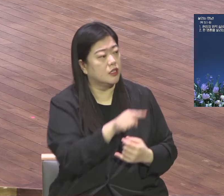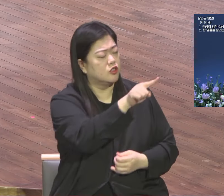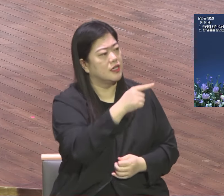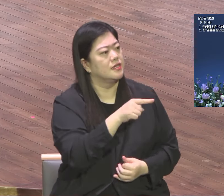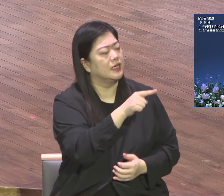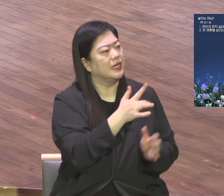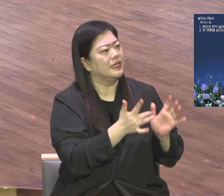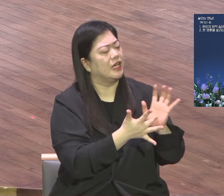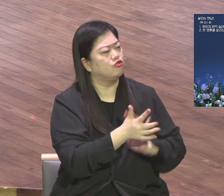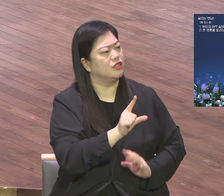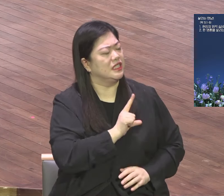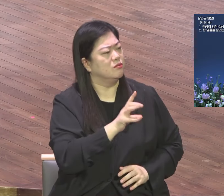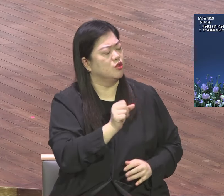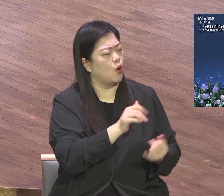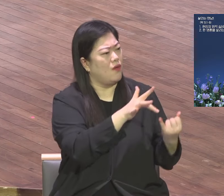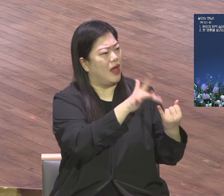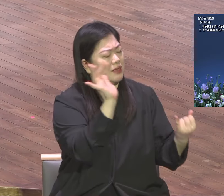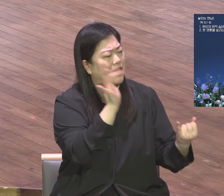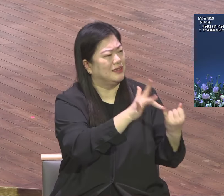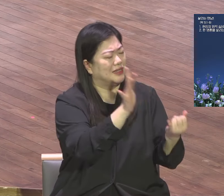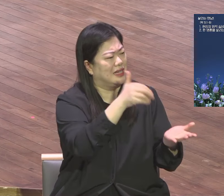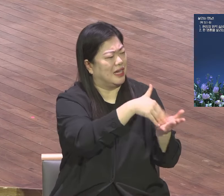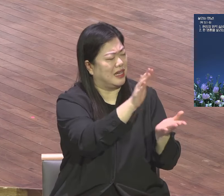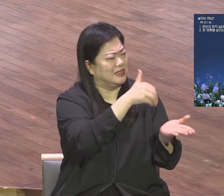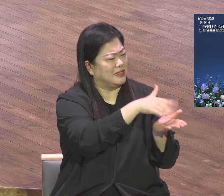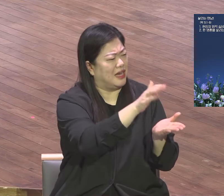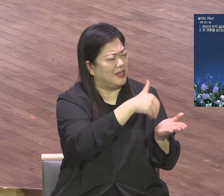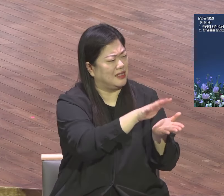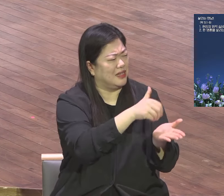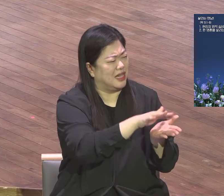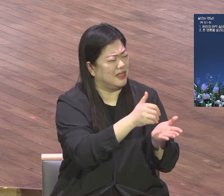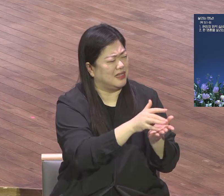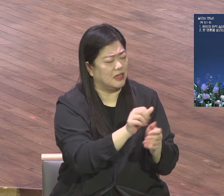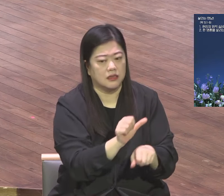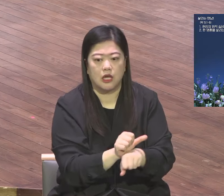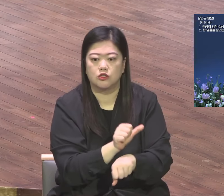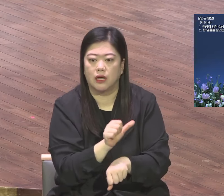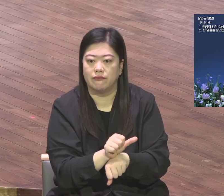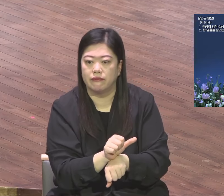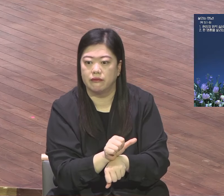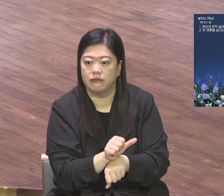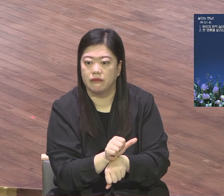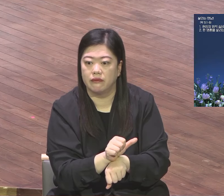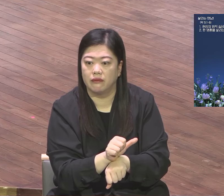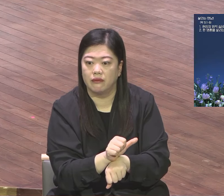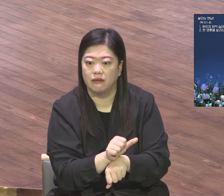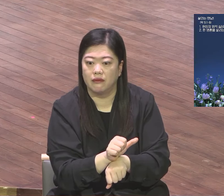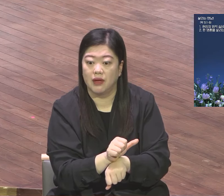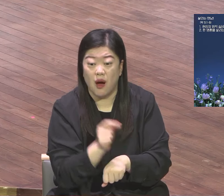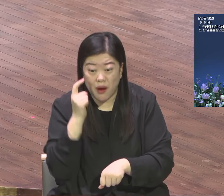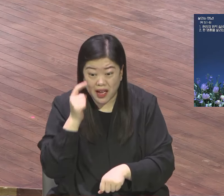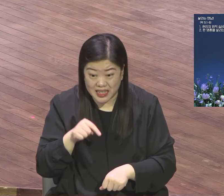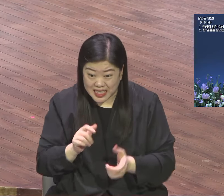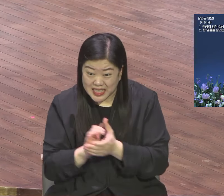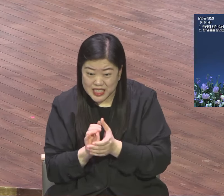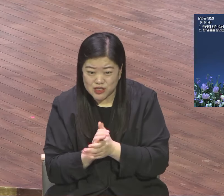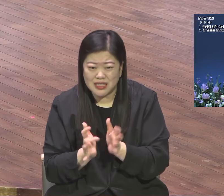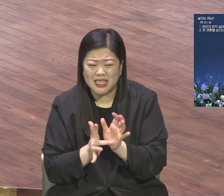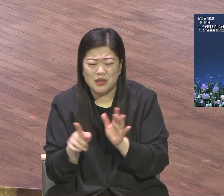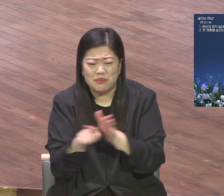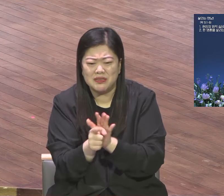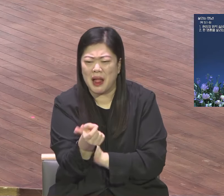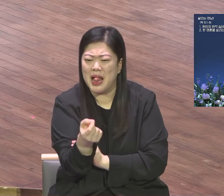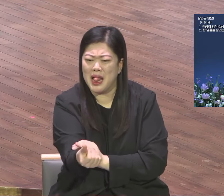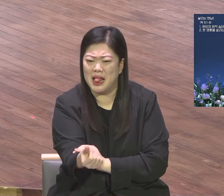하면서 나가라 그랬더니 한 5시간 하는데 나가더니 예수도 안 믿는데 교회도 안 다니는데 그래가 우리 교회는 예수 영접하고